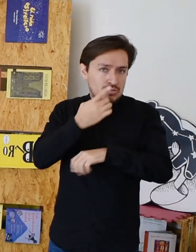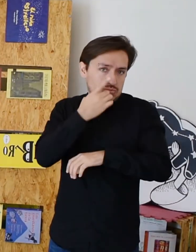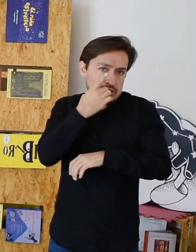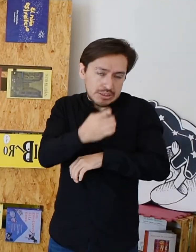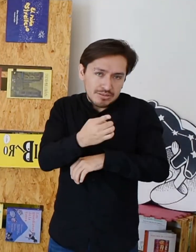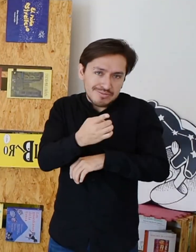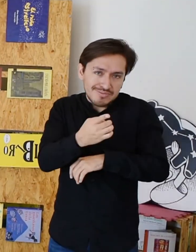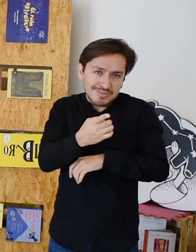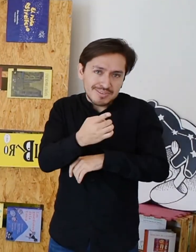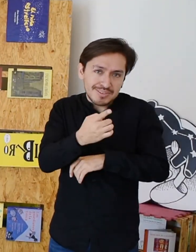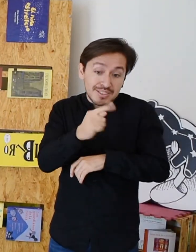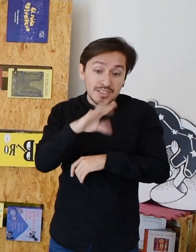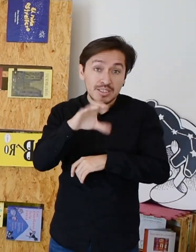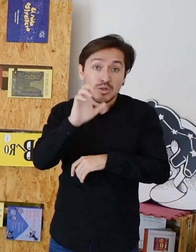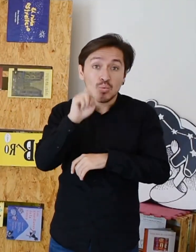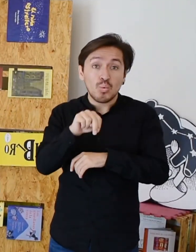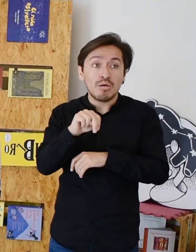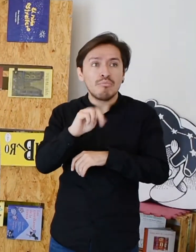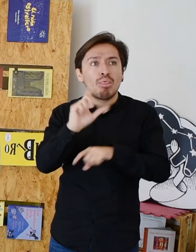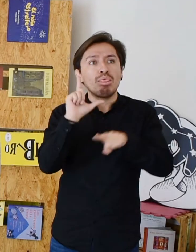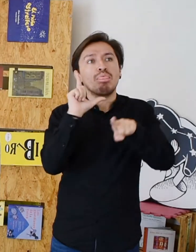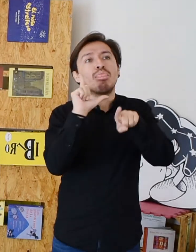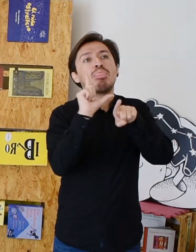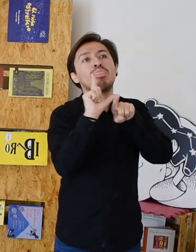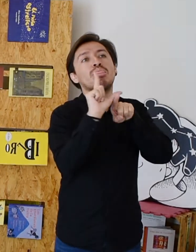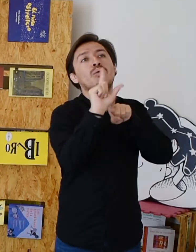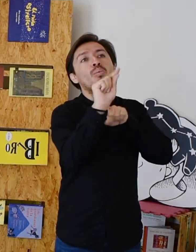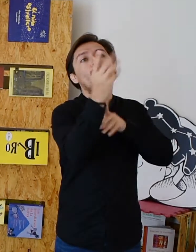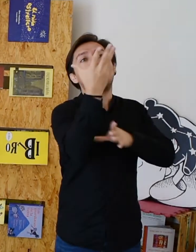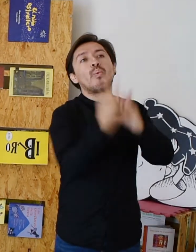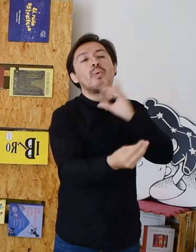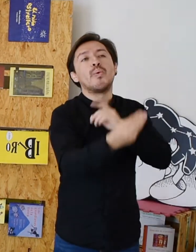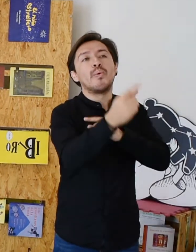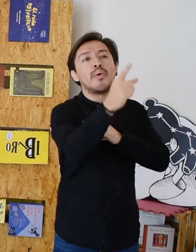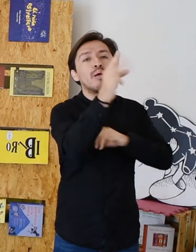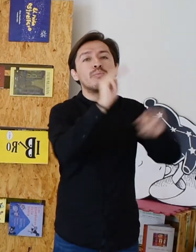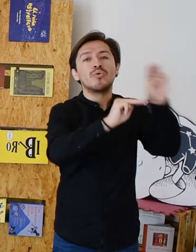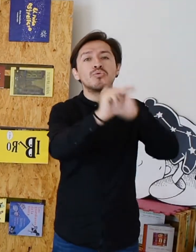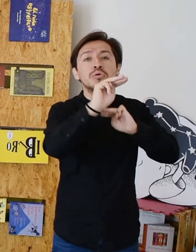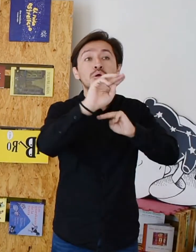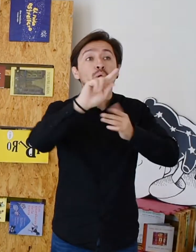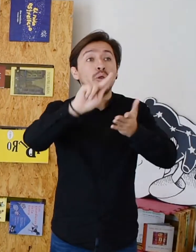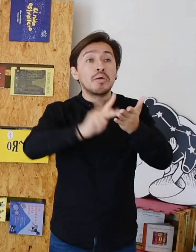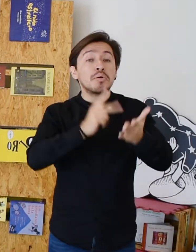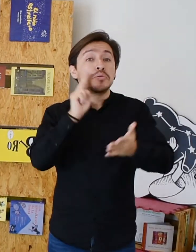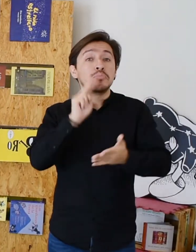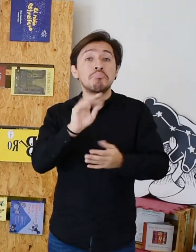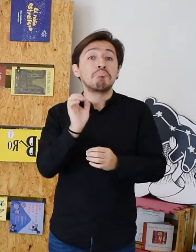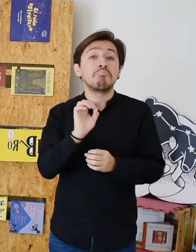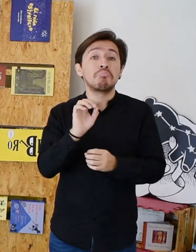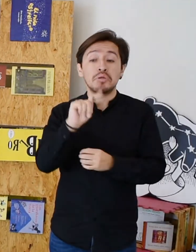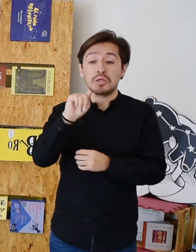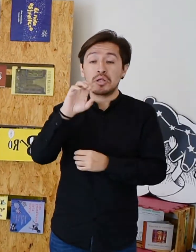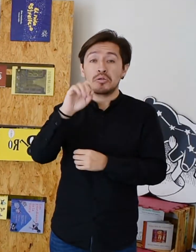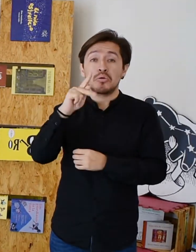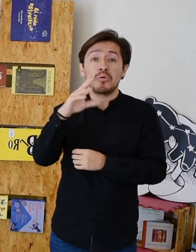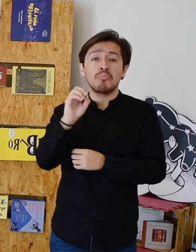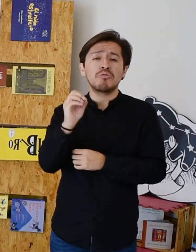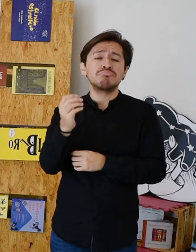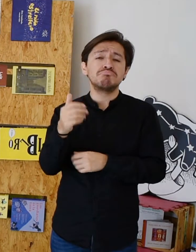que el tecuán salió huyendo hacia el monte y que nadie más lo volvió a ver. Y el topo se